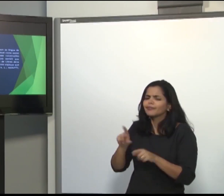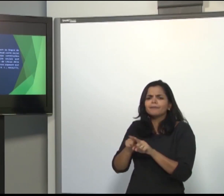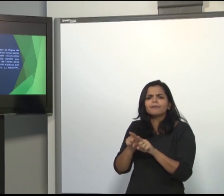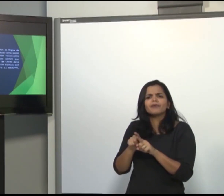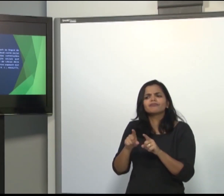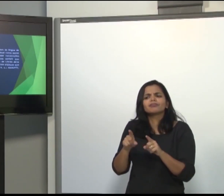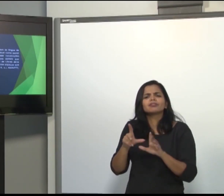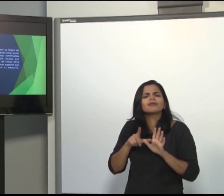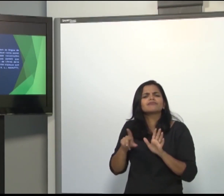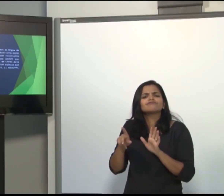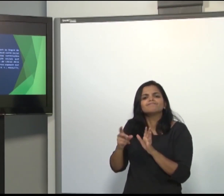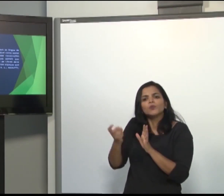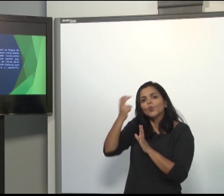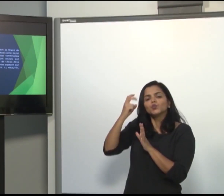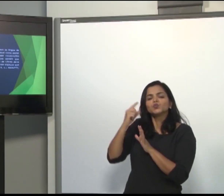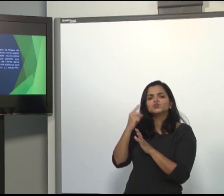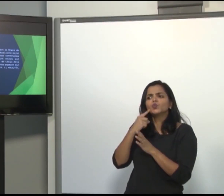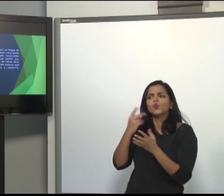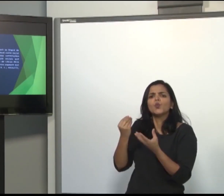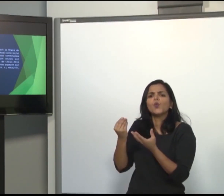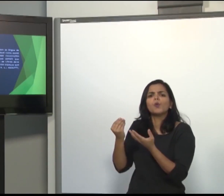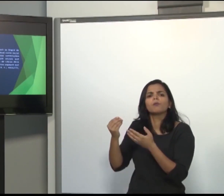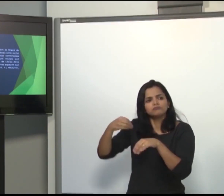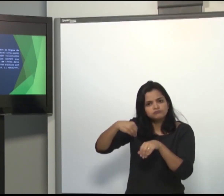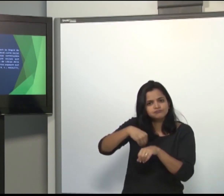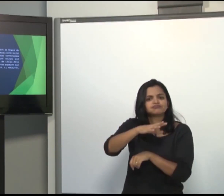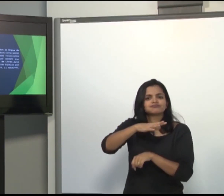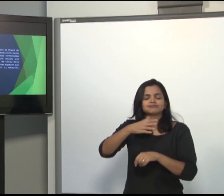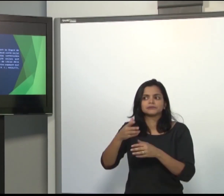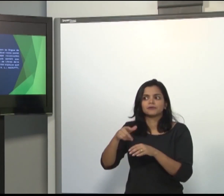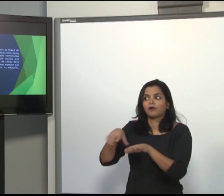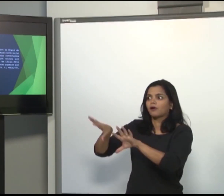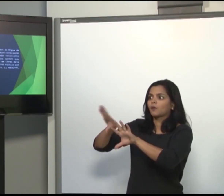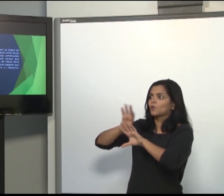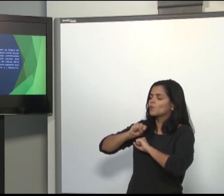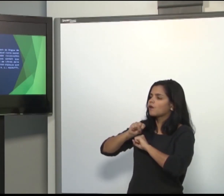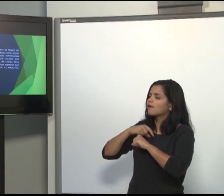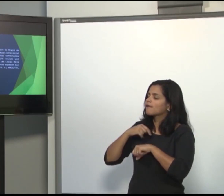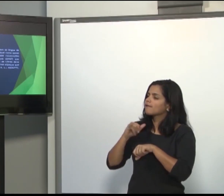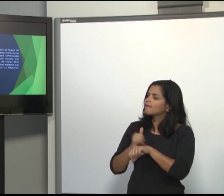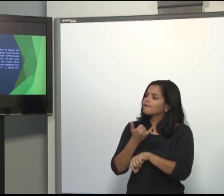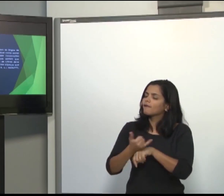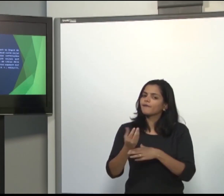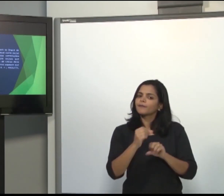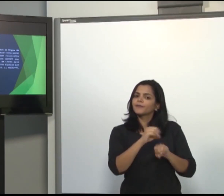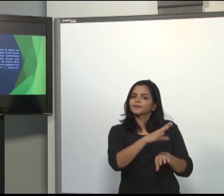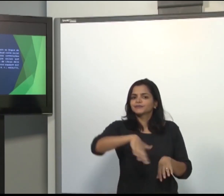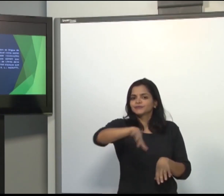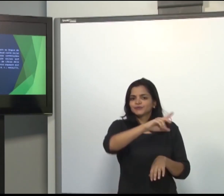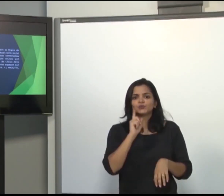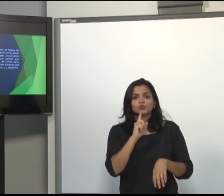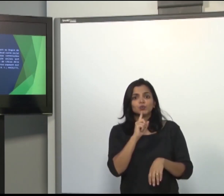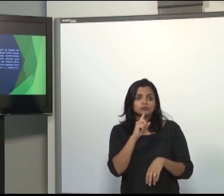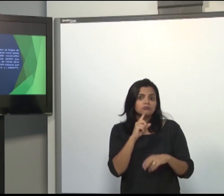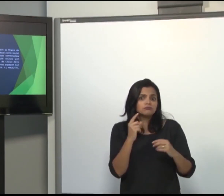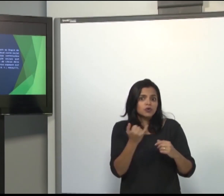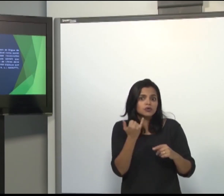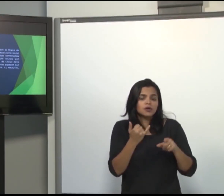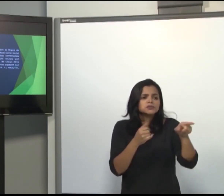o jeito do povo surdo. Então, essa cultura surda, ela tem que ser repassada, ela tem que ser adquirida